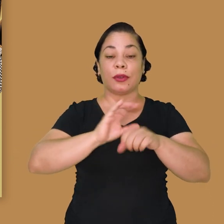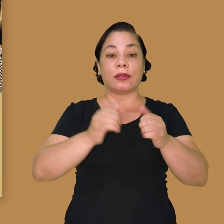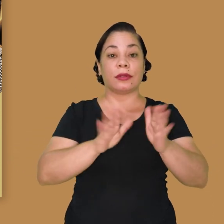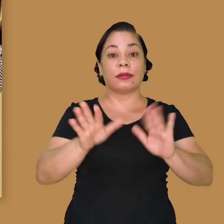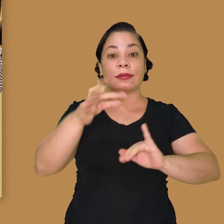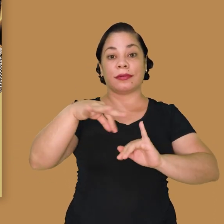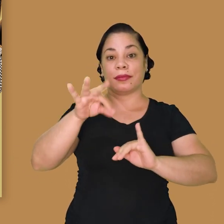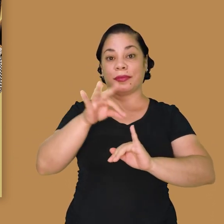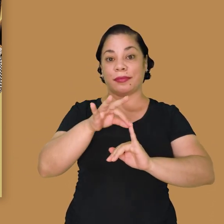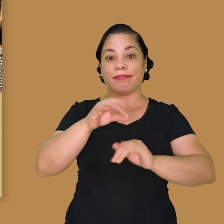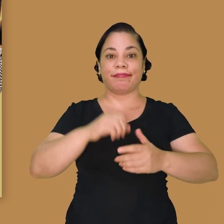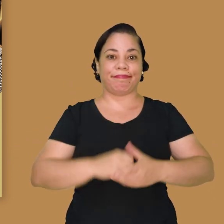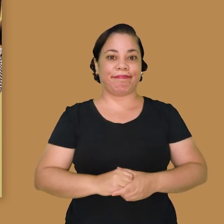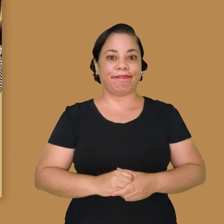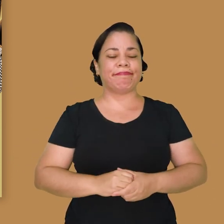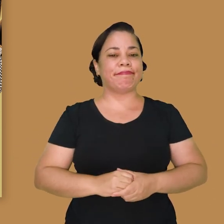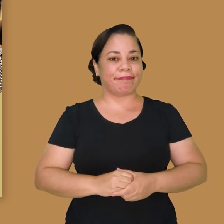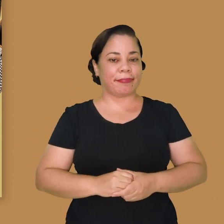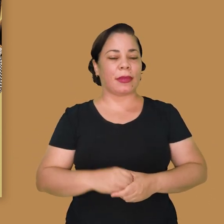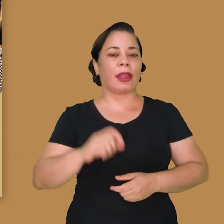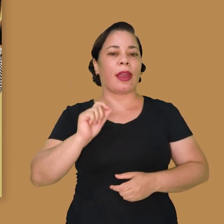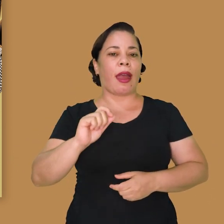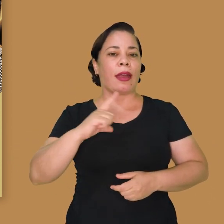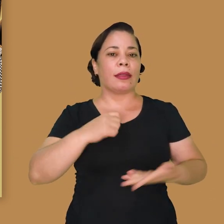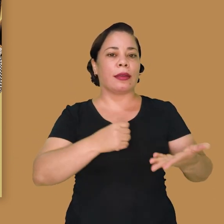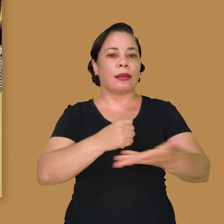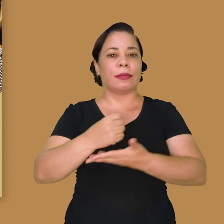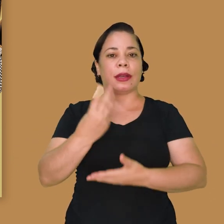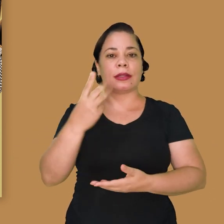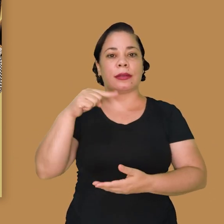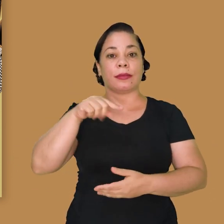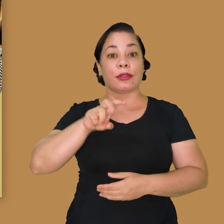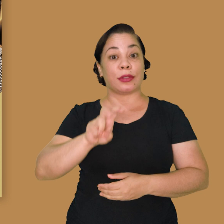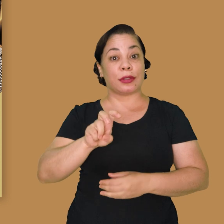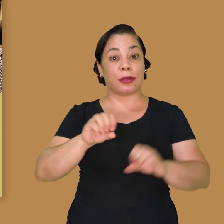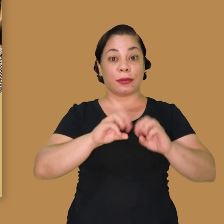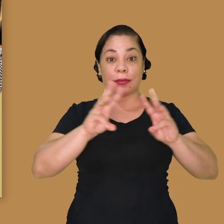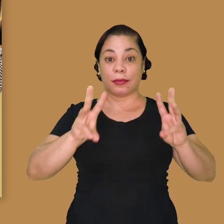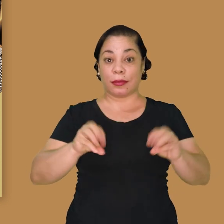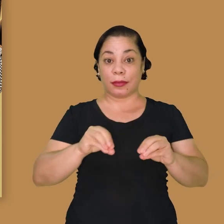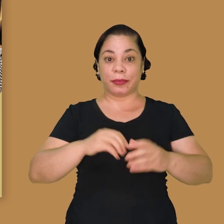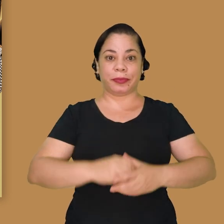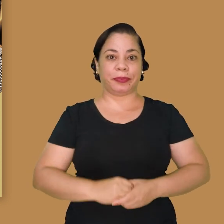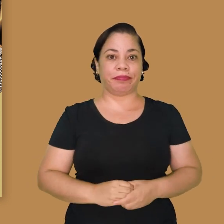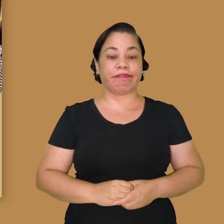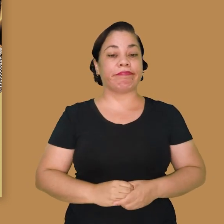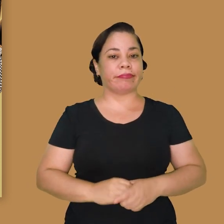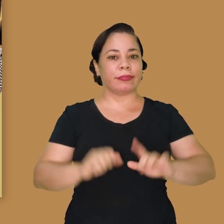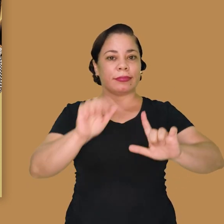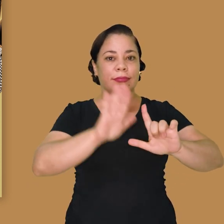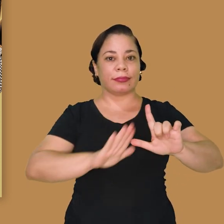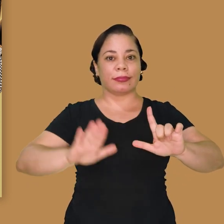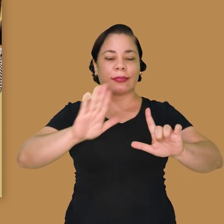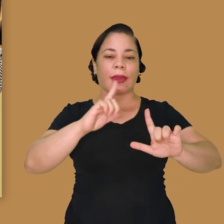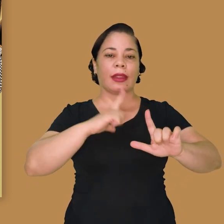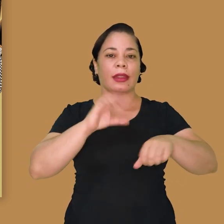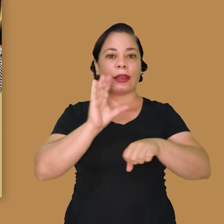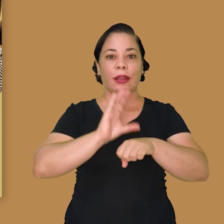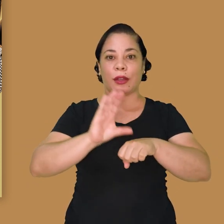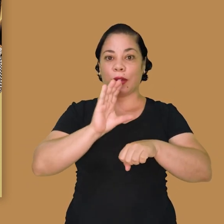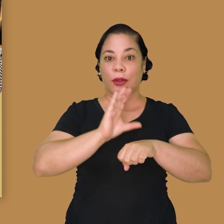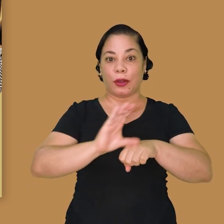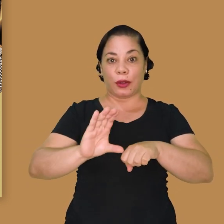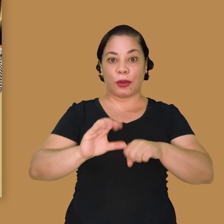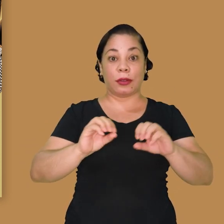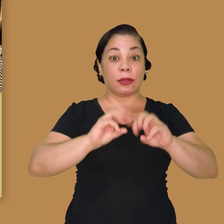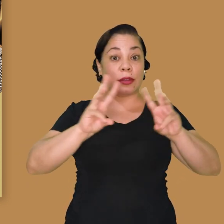de cursos abertos do IFES que é baseada na versão 3.5 do Moodle nessa plataforma temos